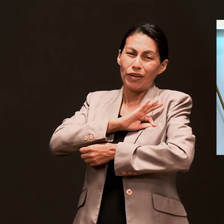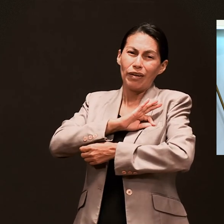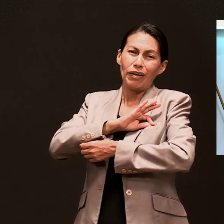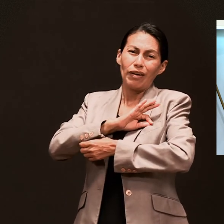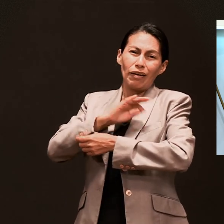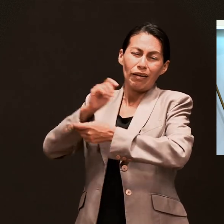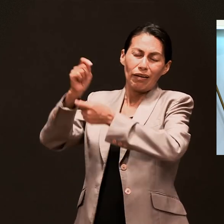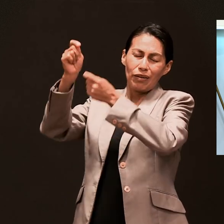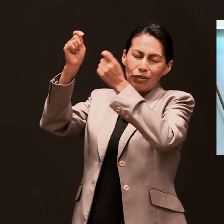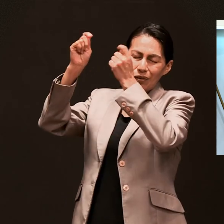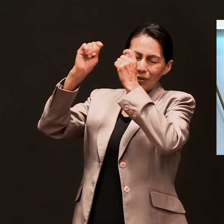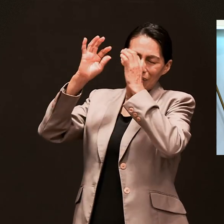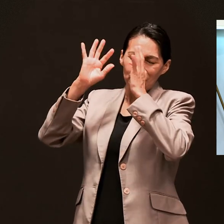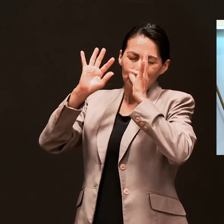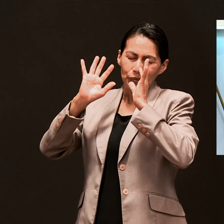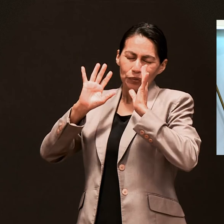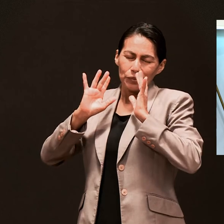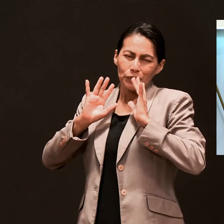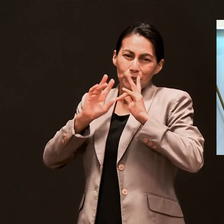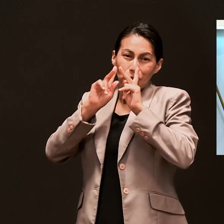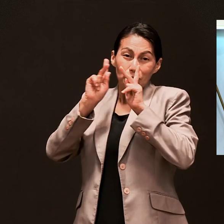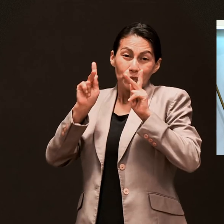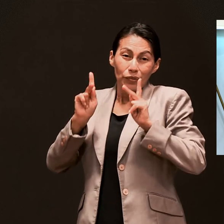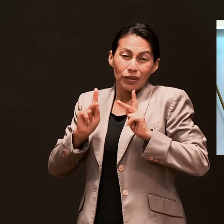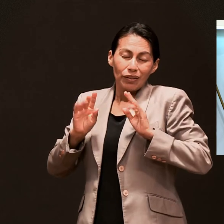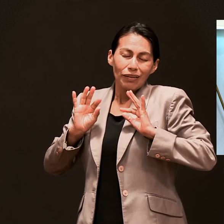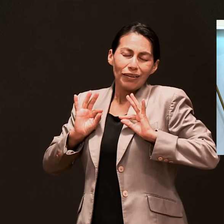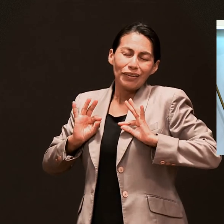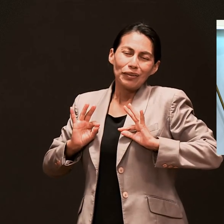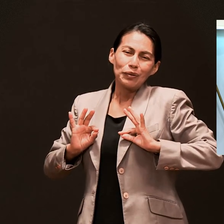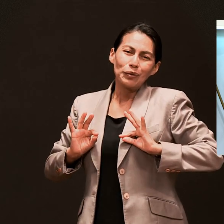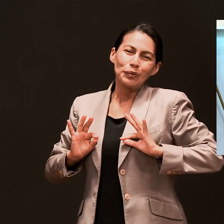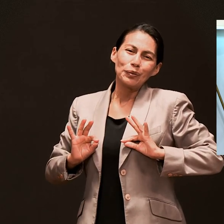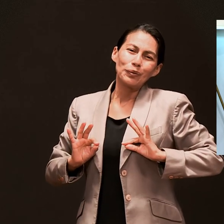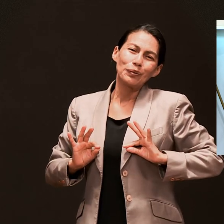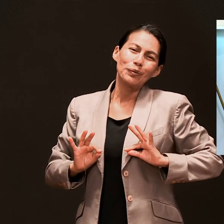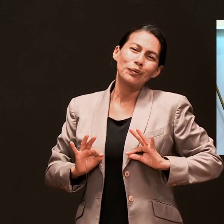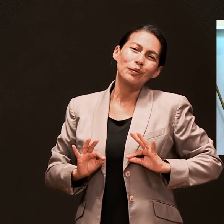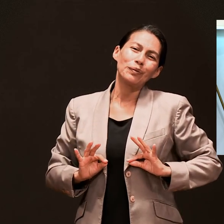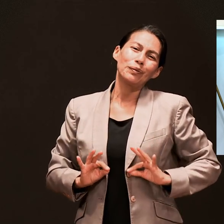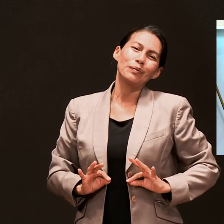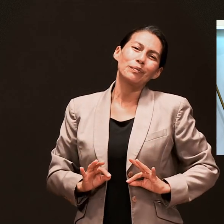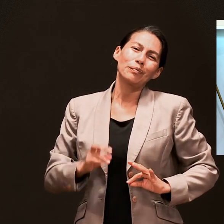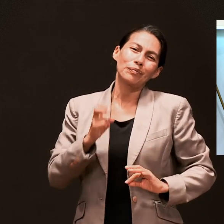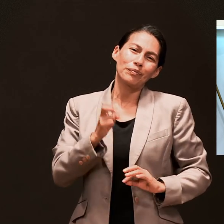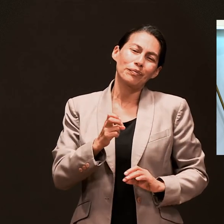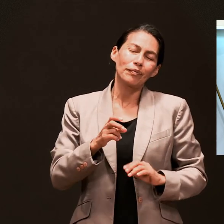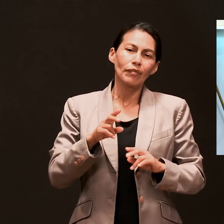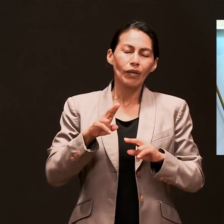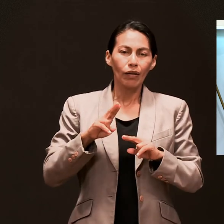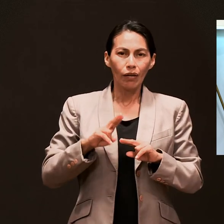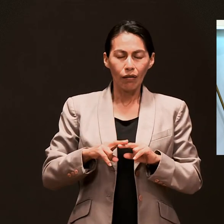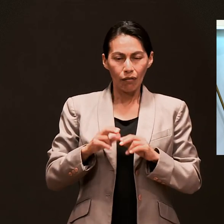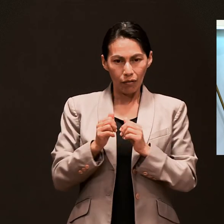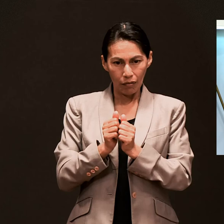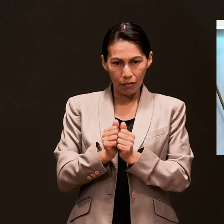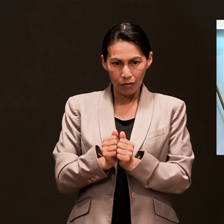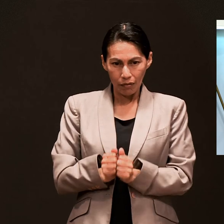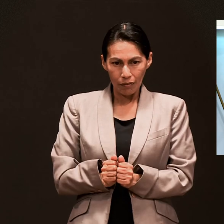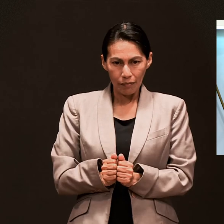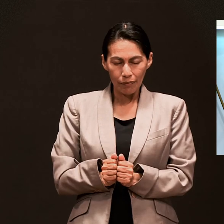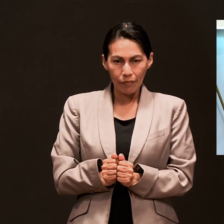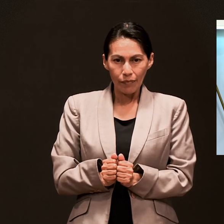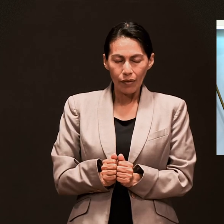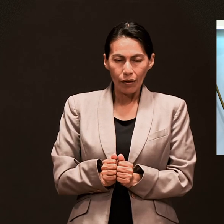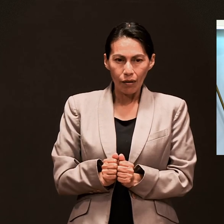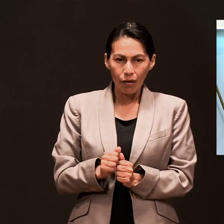con fe con entrega como usted lo dice entonces Dios te dice estate quieto